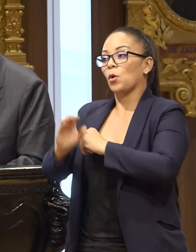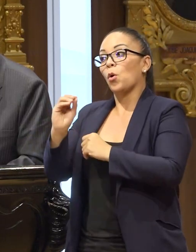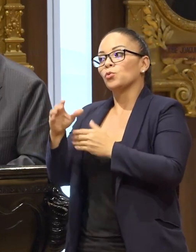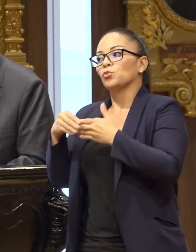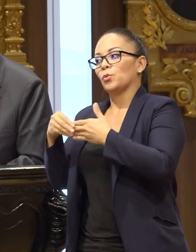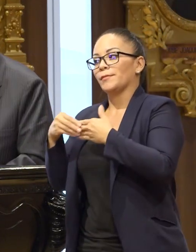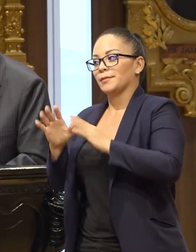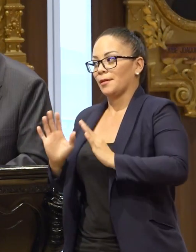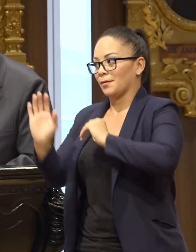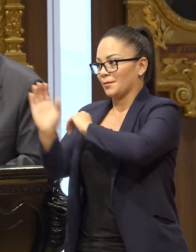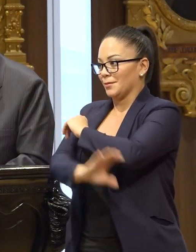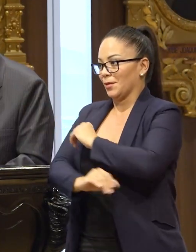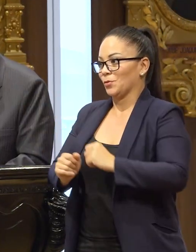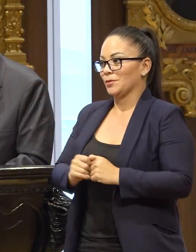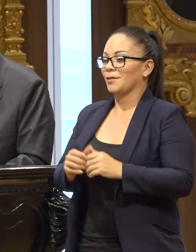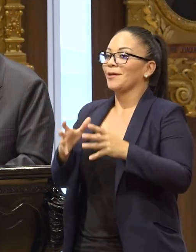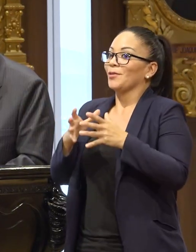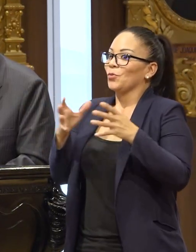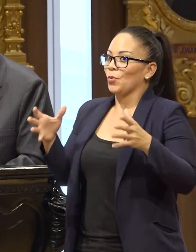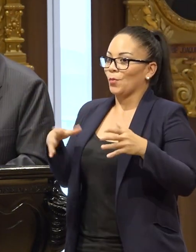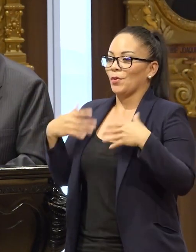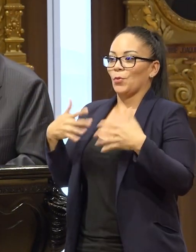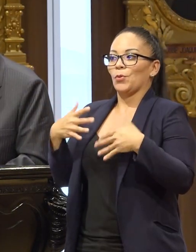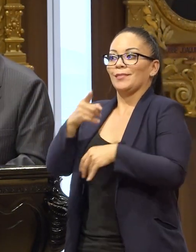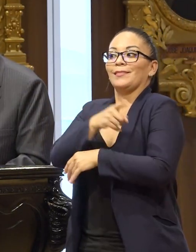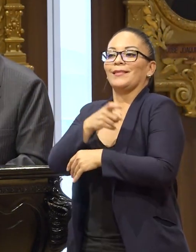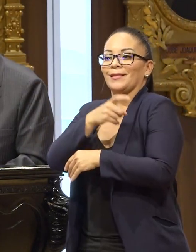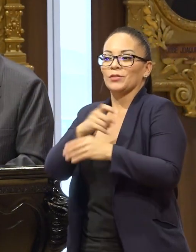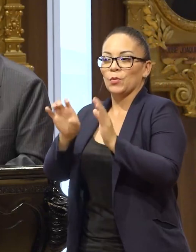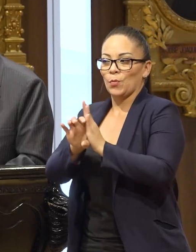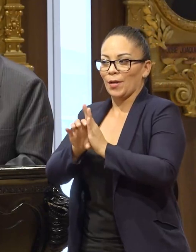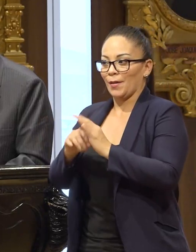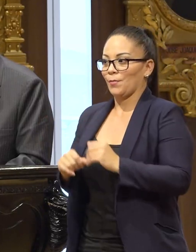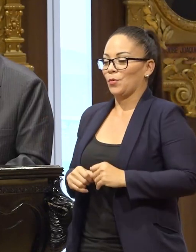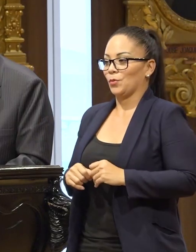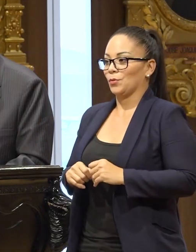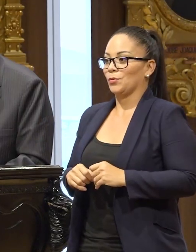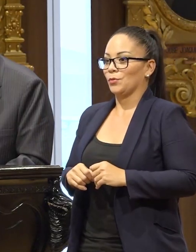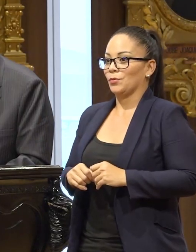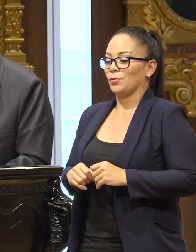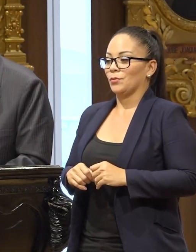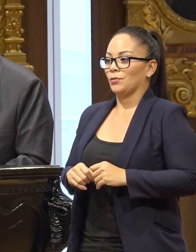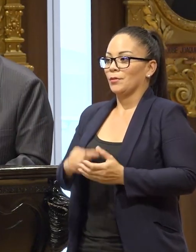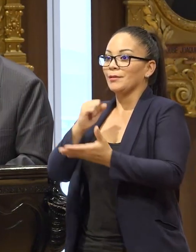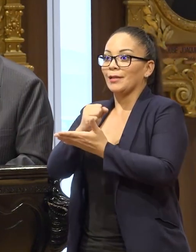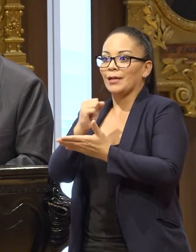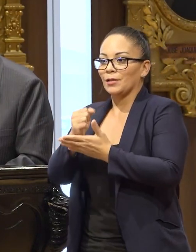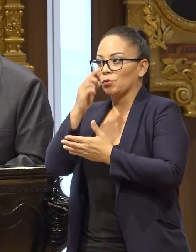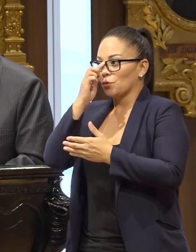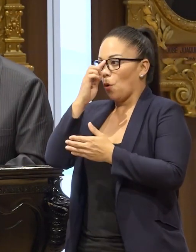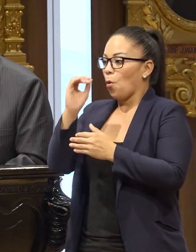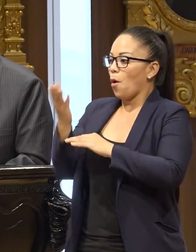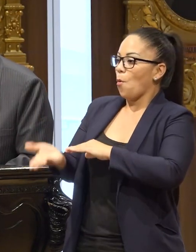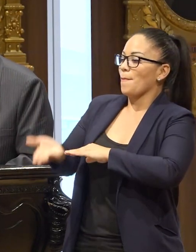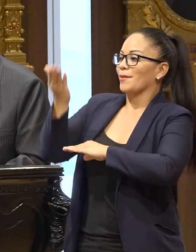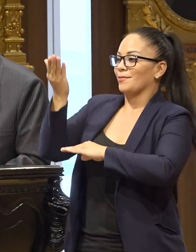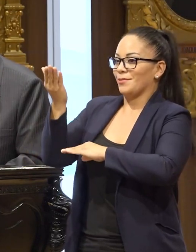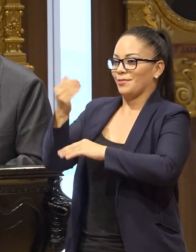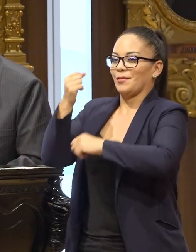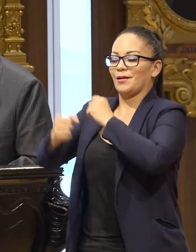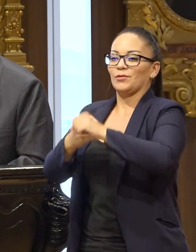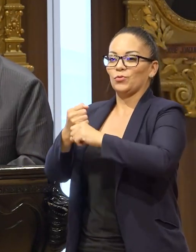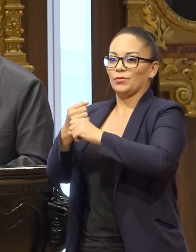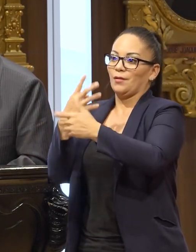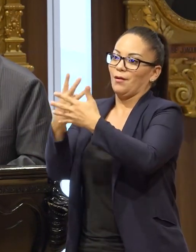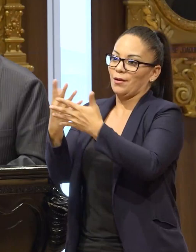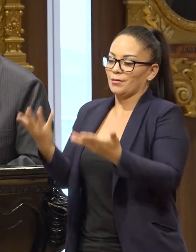suavizarlas. Es una enorme tentación, por ejemplo, crear delitos o aumentar los años de cárcel, especialmente